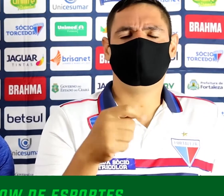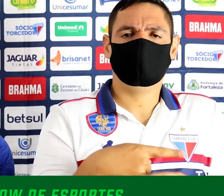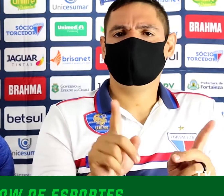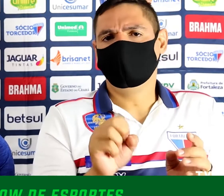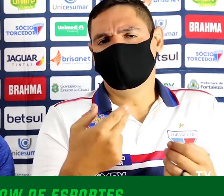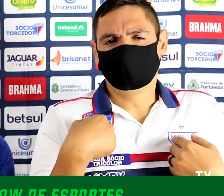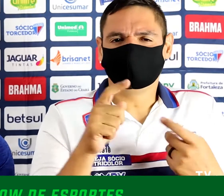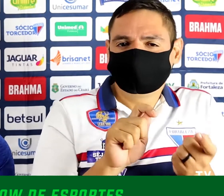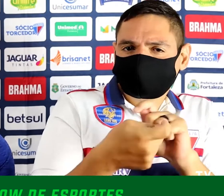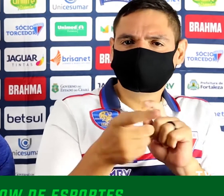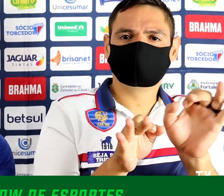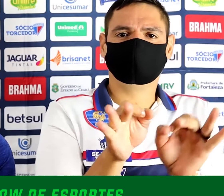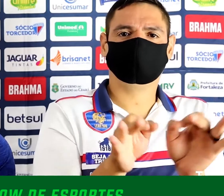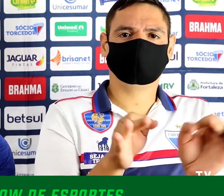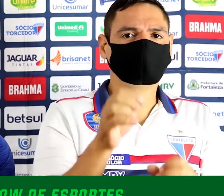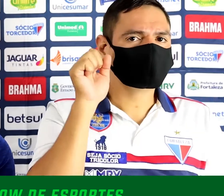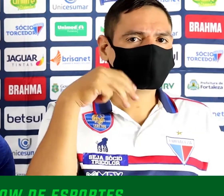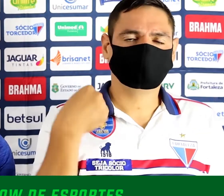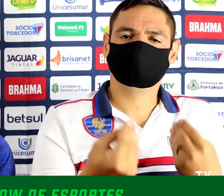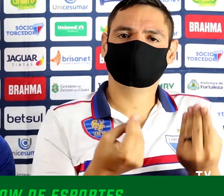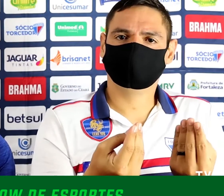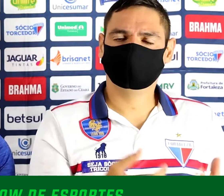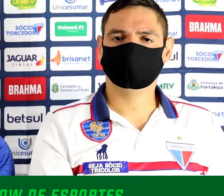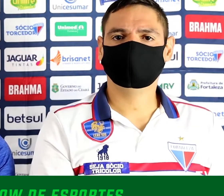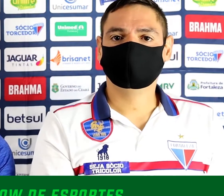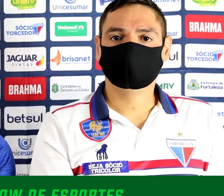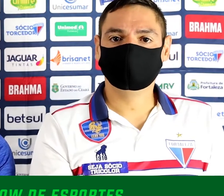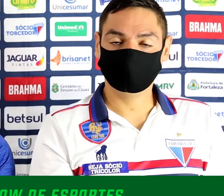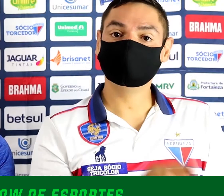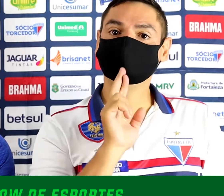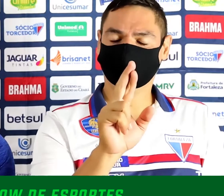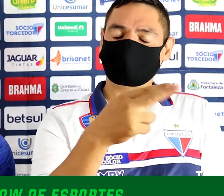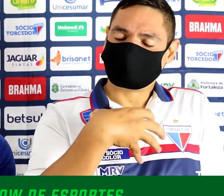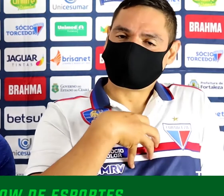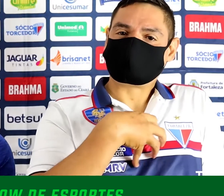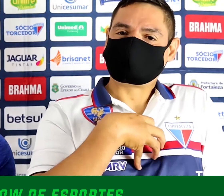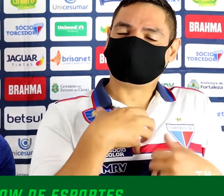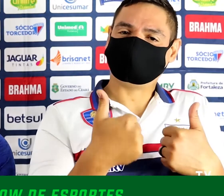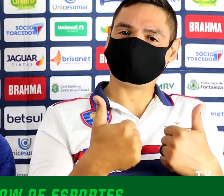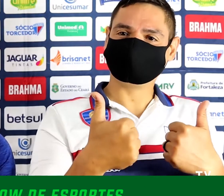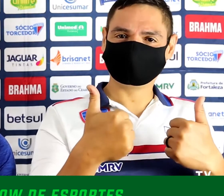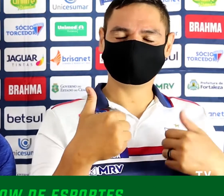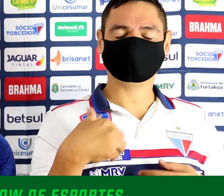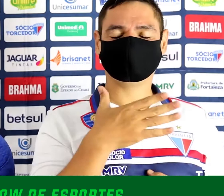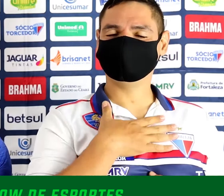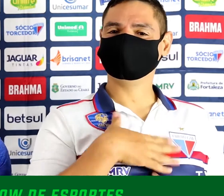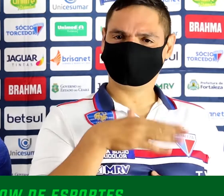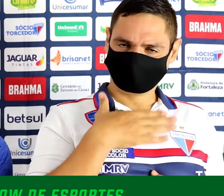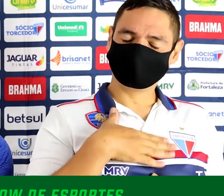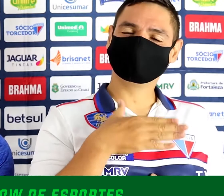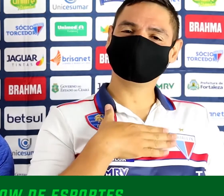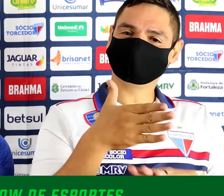posição que o Anderson quer que você jogue? Estou me sentindo bem, já estou me sentindo em casa, né? Estou bem tranquilo sobre